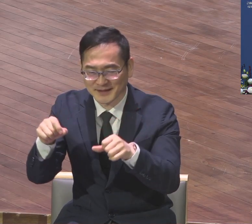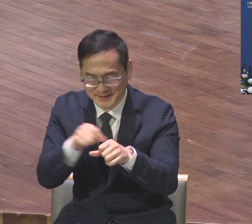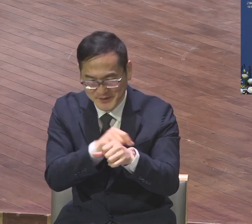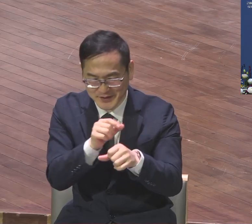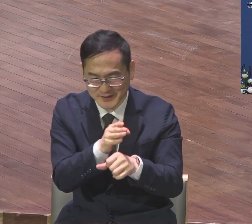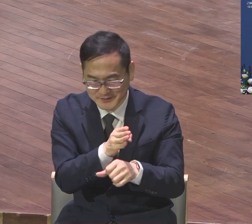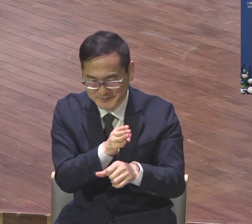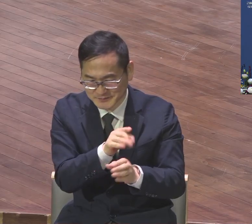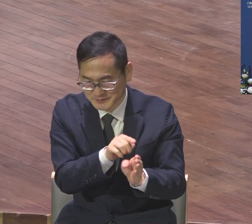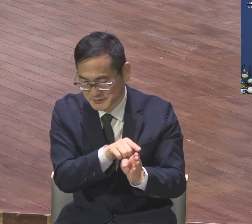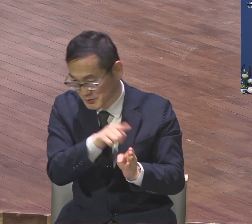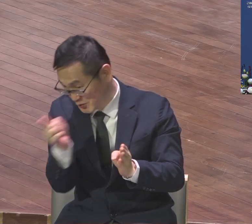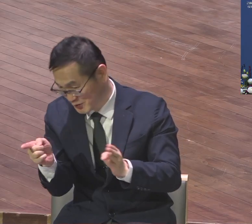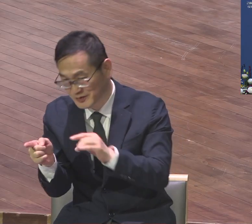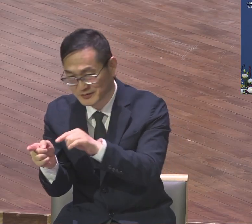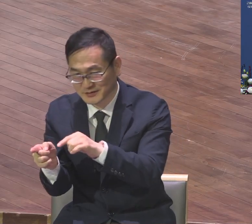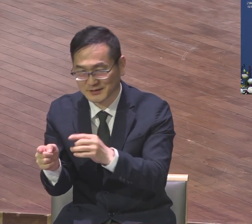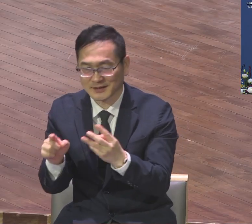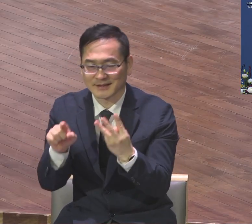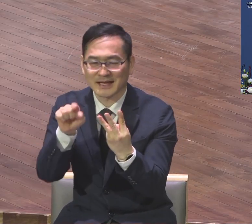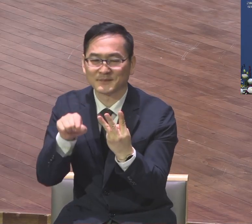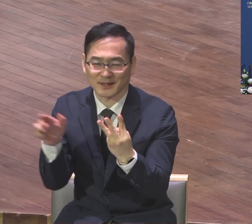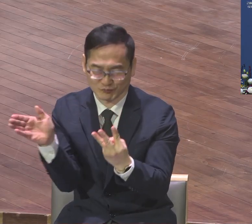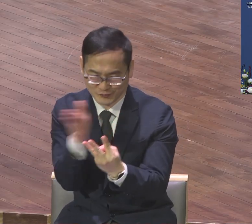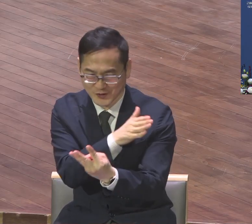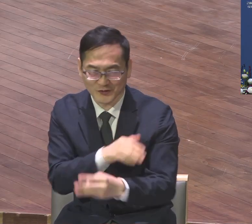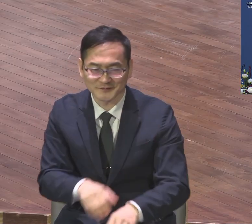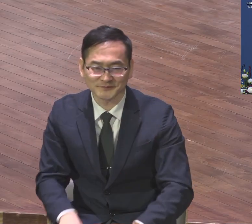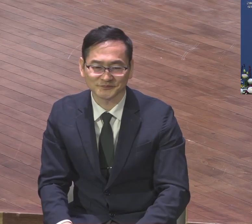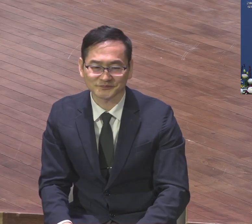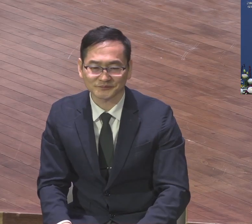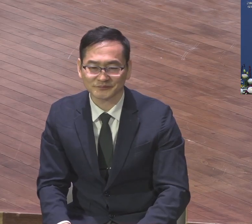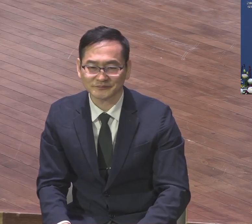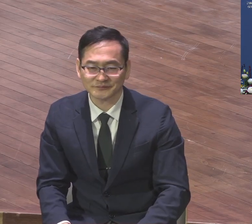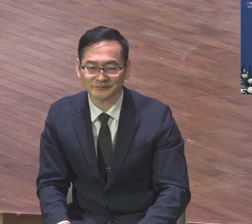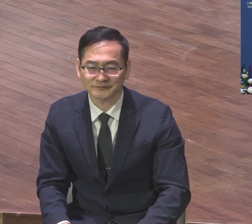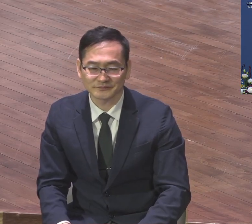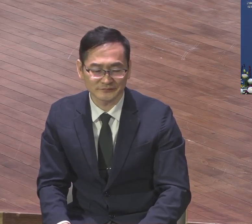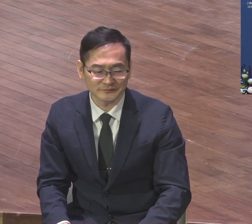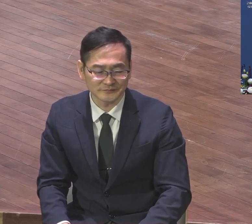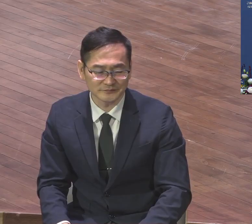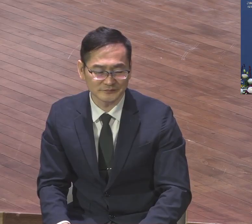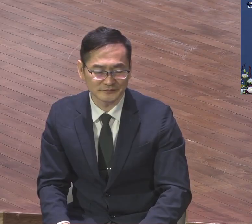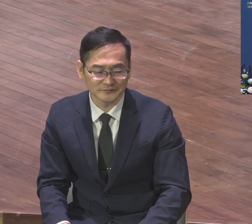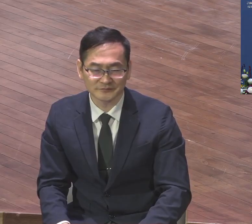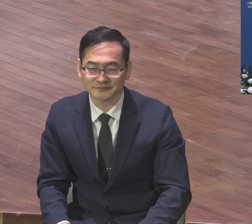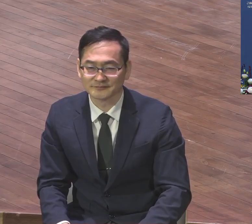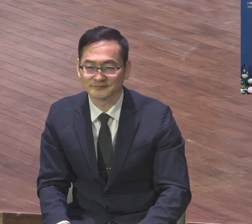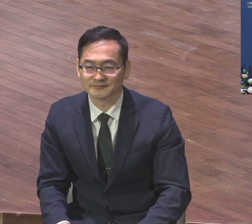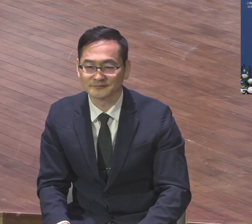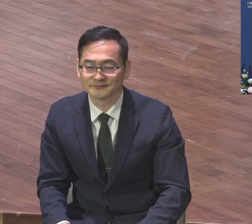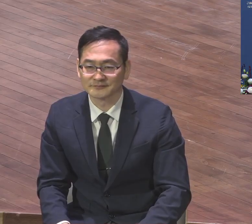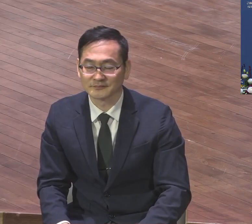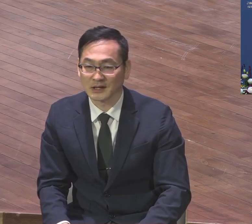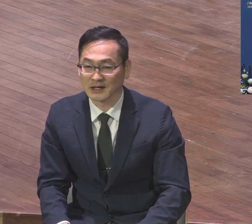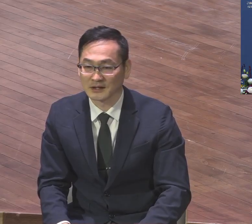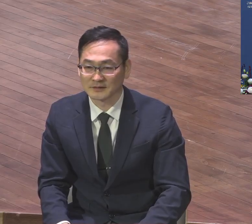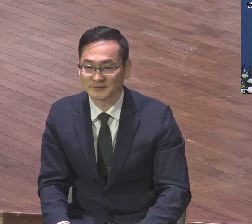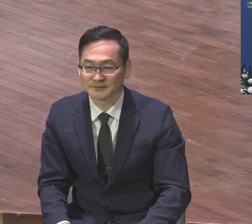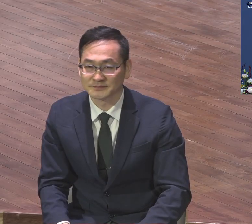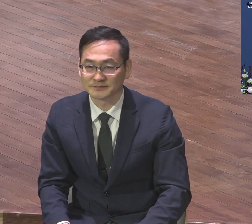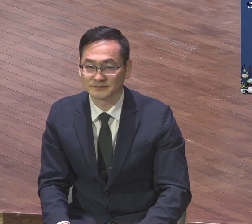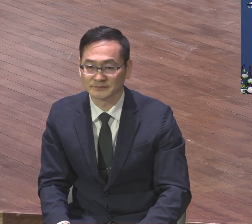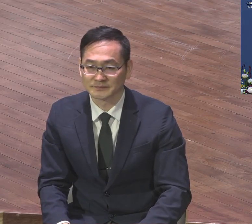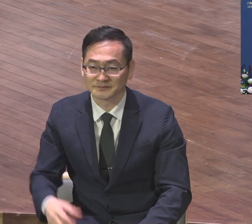때문에 본문을 선택했습니다. 자, 우리 다 같이 우리 오늘 처음 오신 분들도 같이 화면